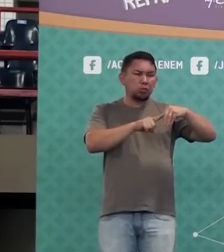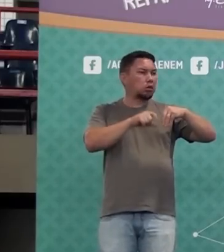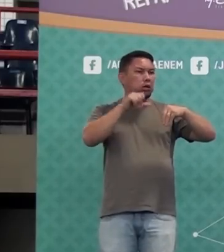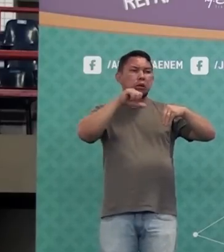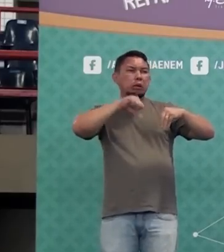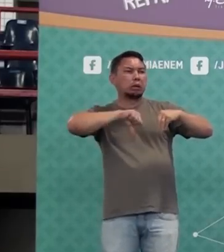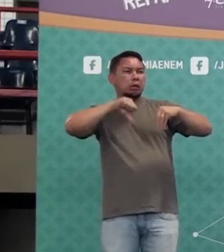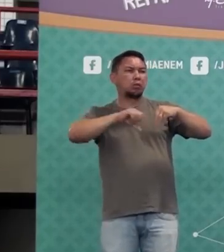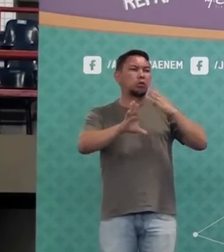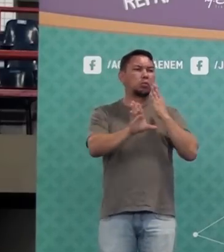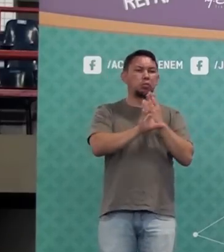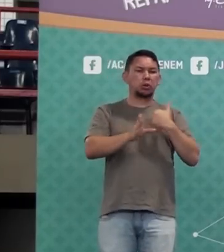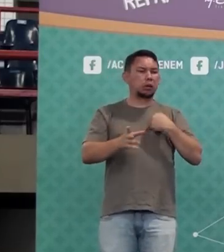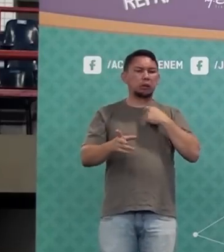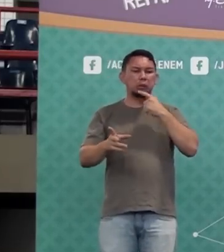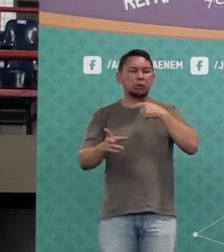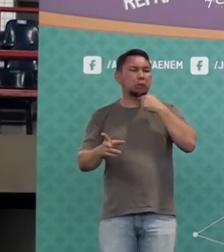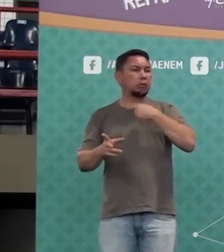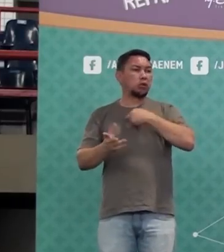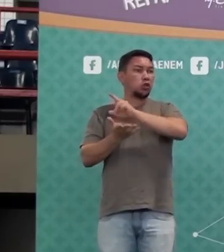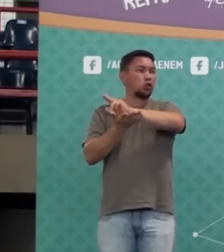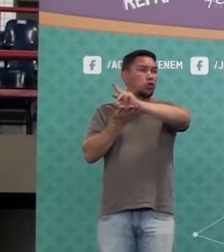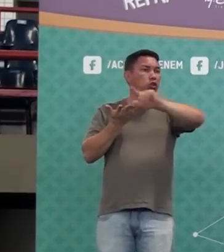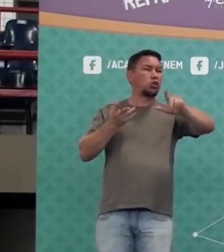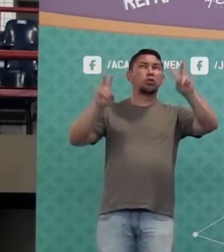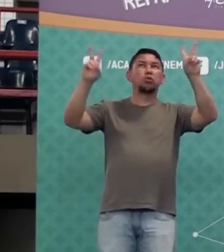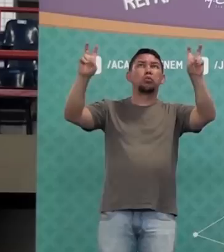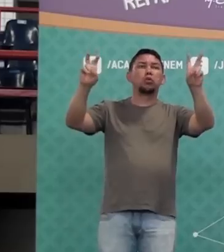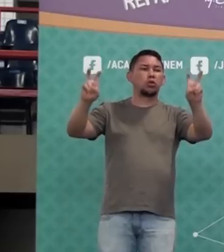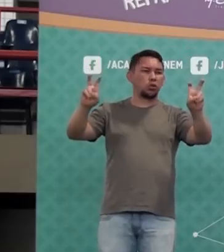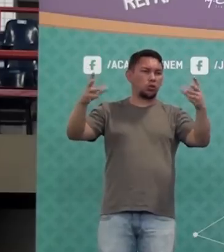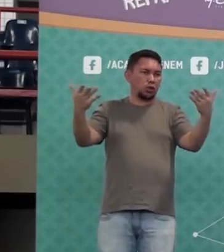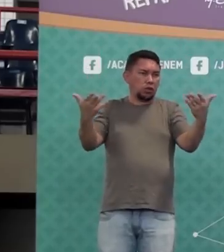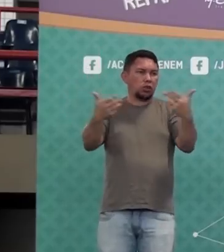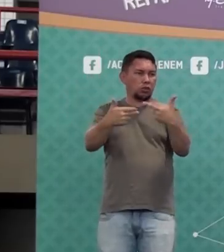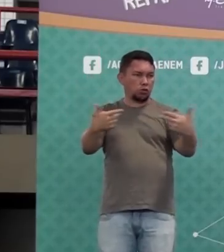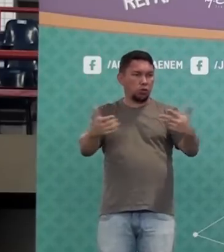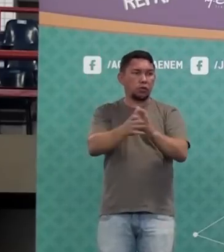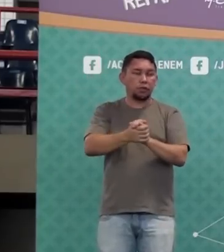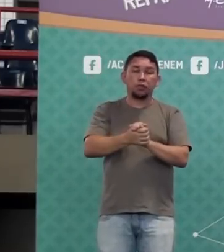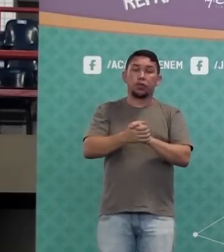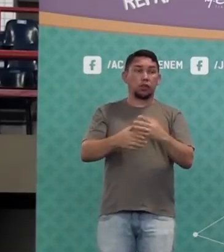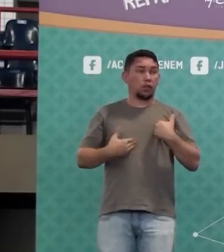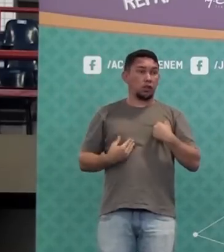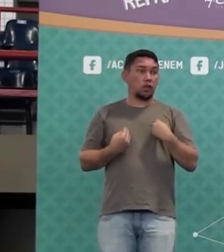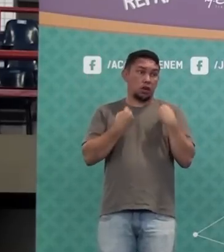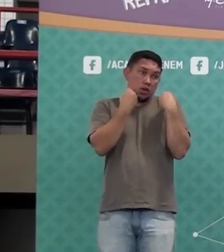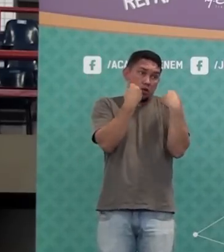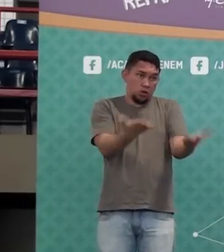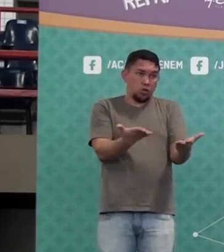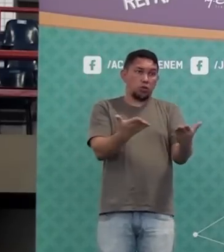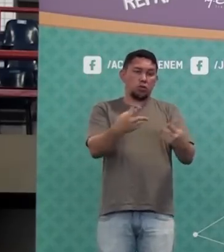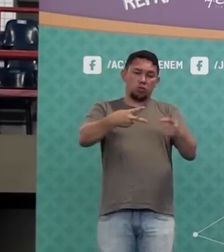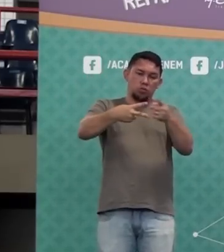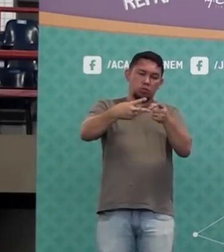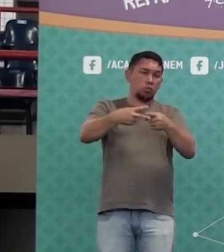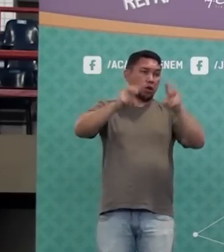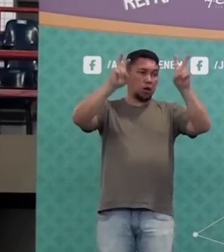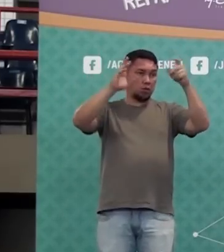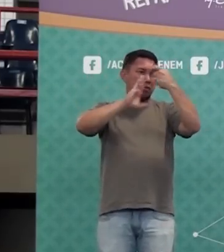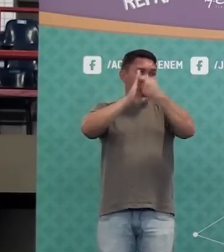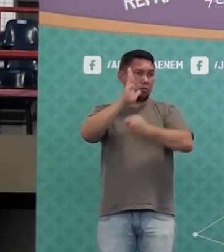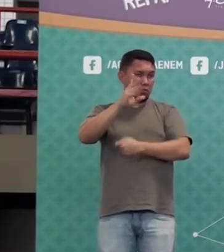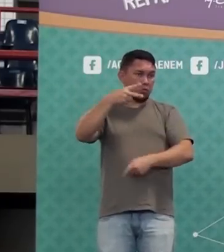nada confortável. E ela envolve todas essas questões. Então eu deixo inicialmente nesse nosso